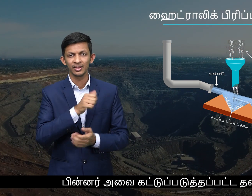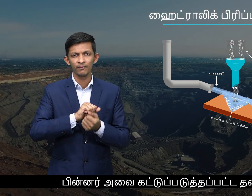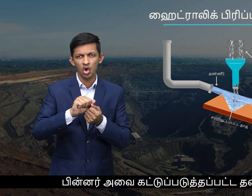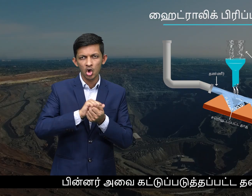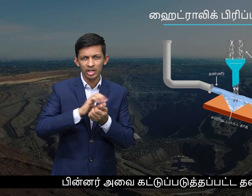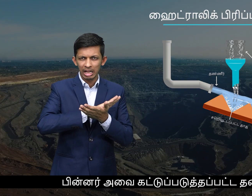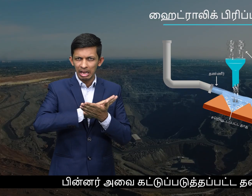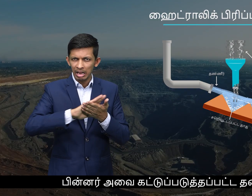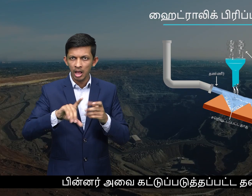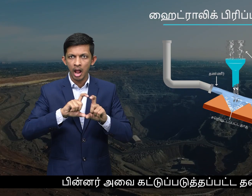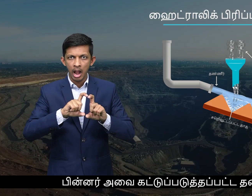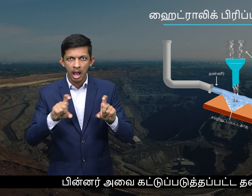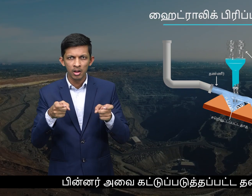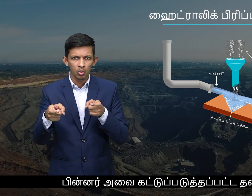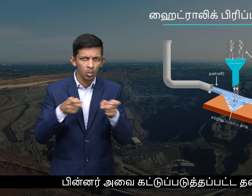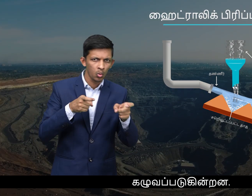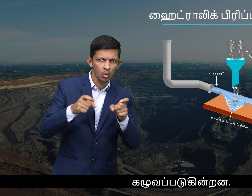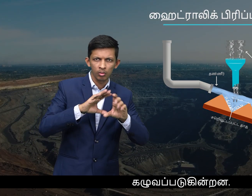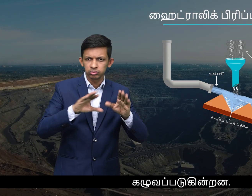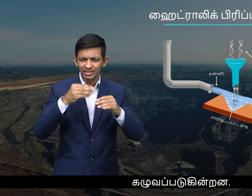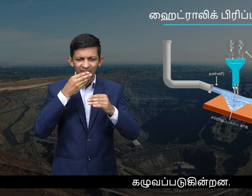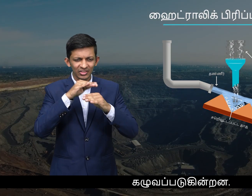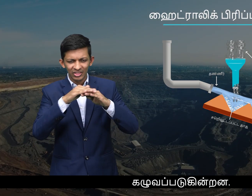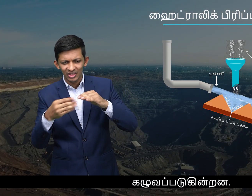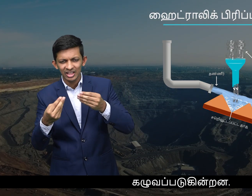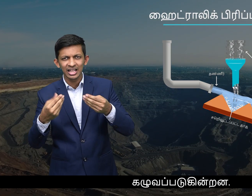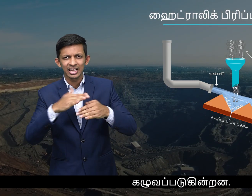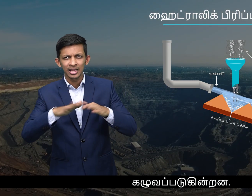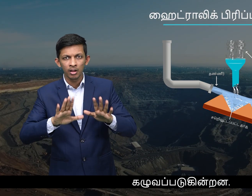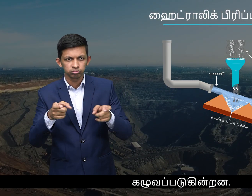பின்னர் அவை கட்டுப்படுத்தப்பட்ட தண்ணீரால் கழுவப்படுகின்றன.